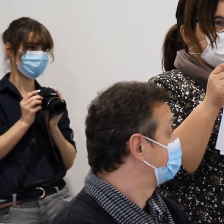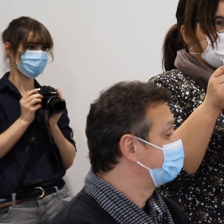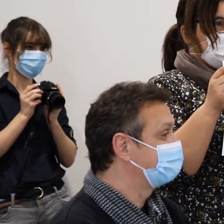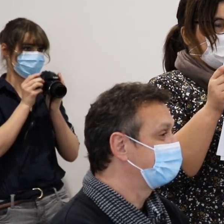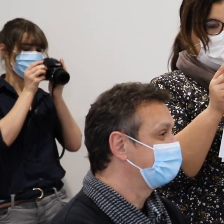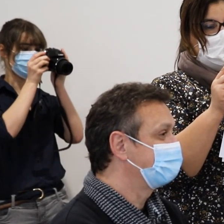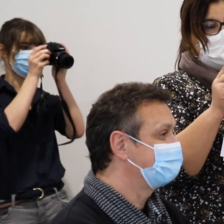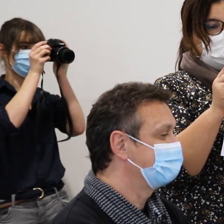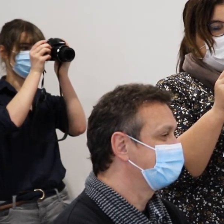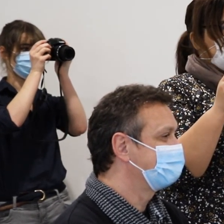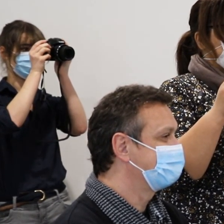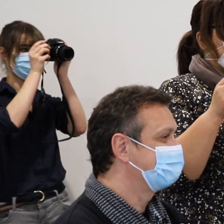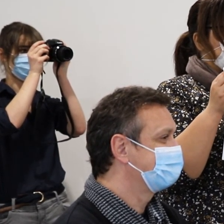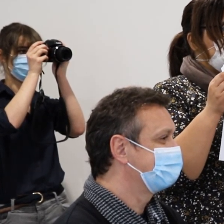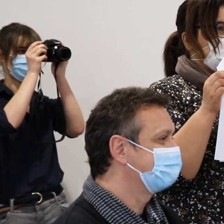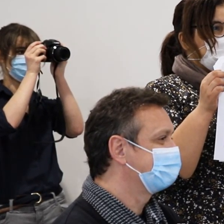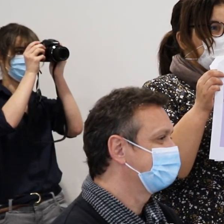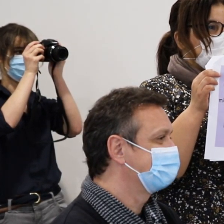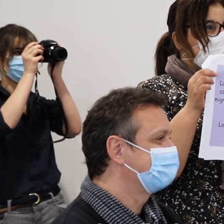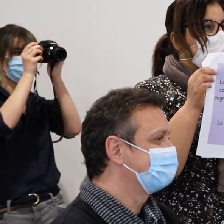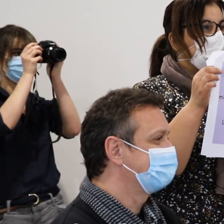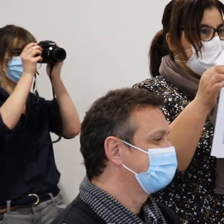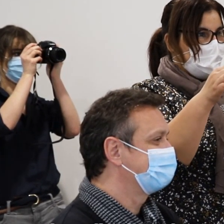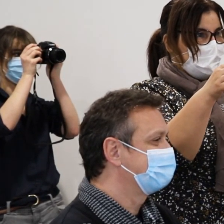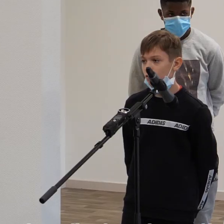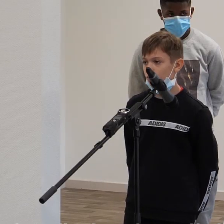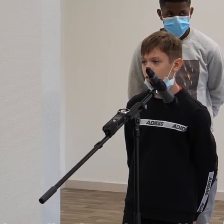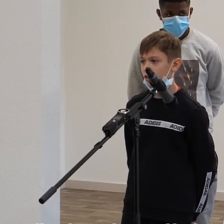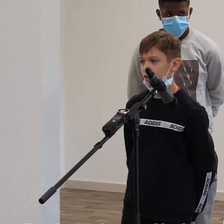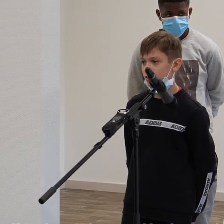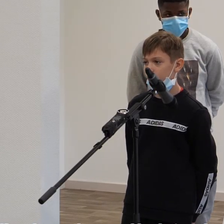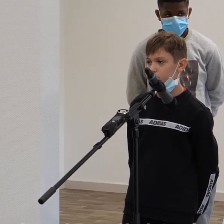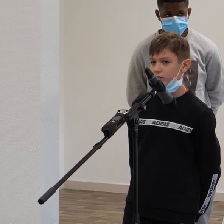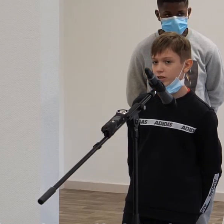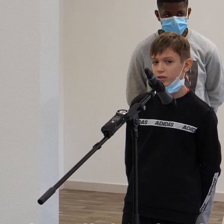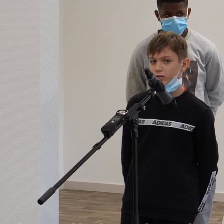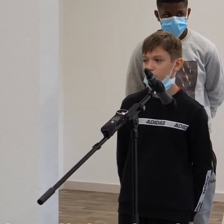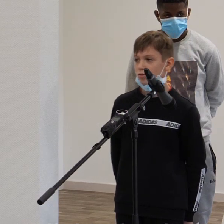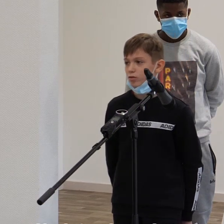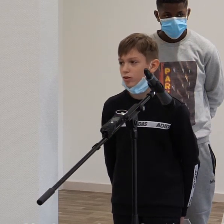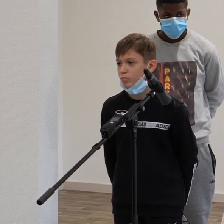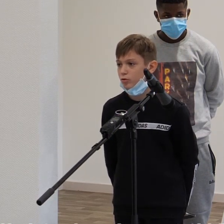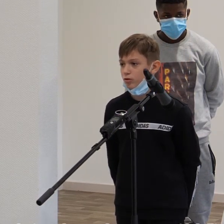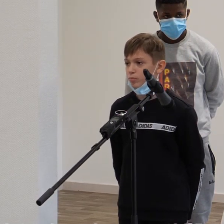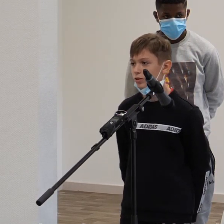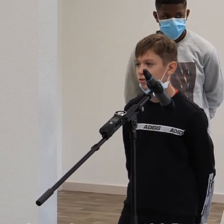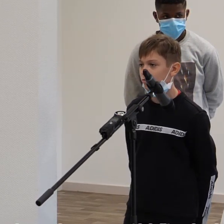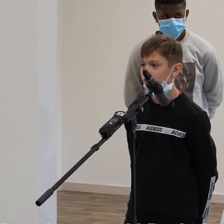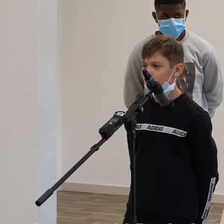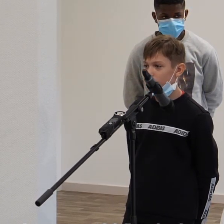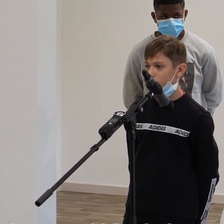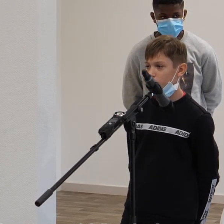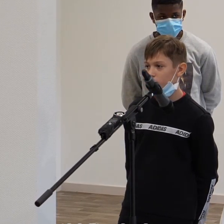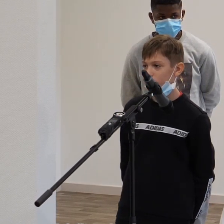La sorcière s'approche, prend le chat par le cou, le caresse et lui dit « Oh, comme tu es